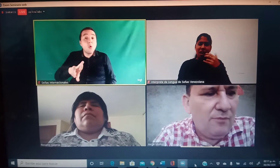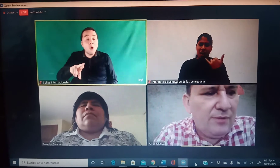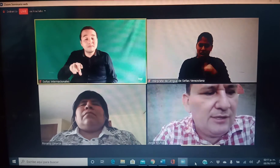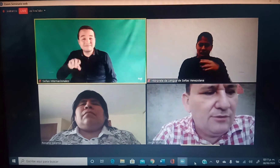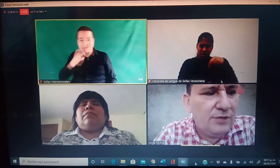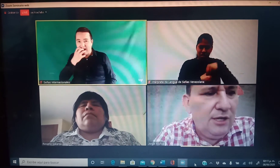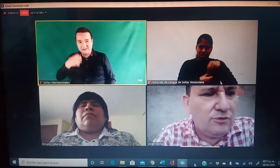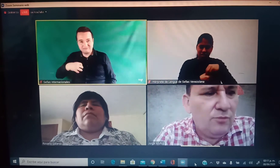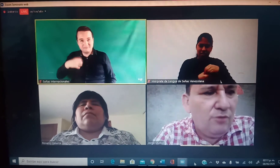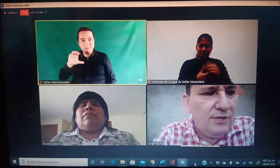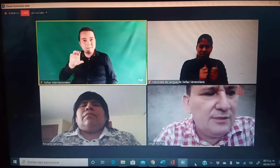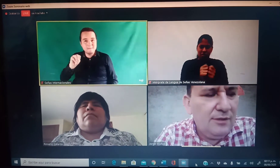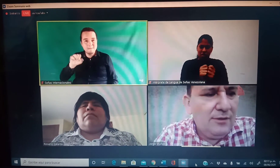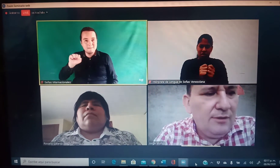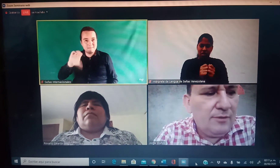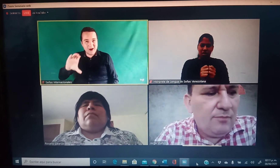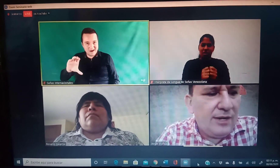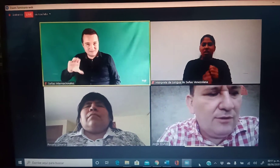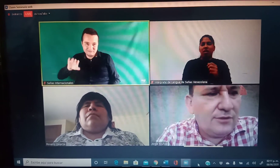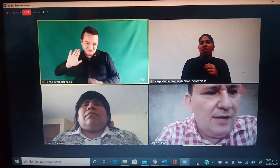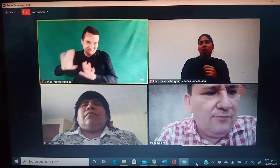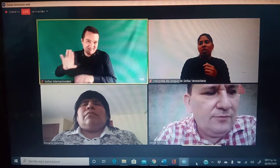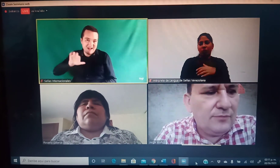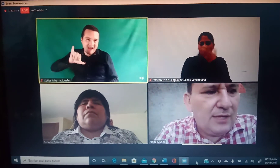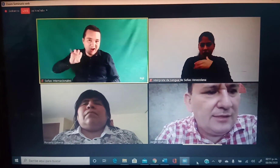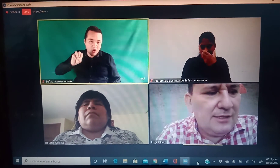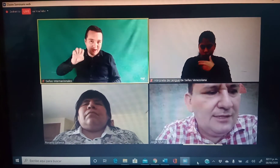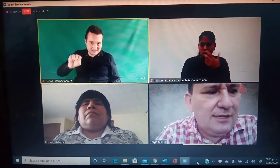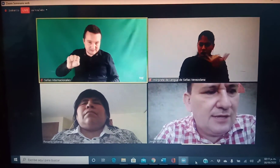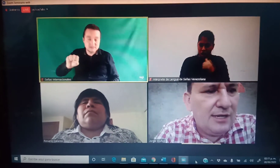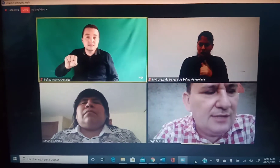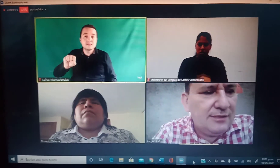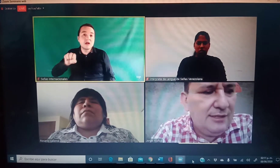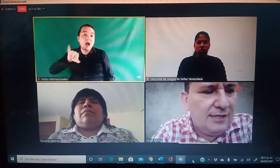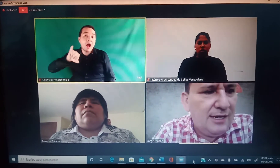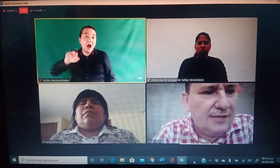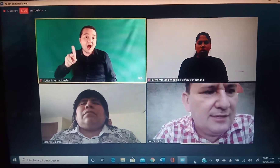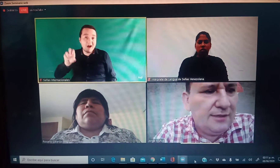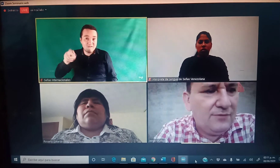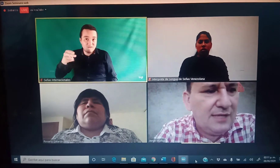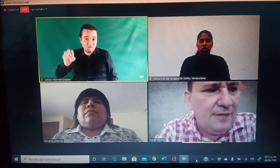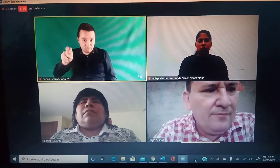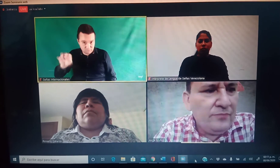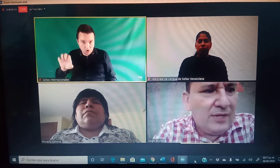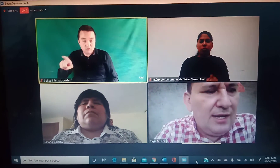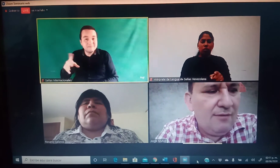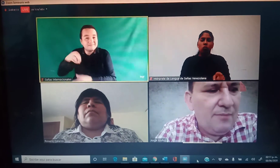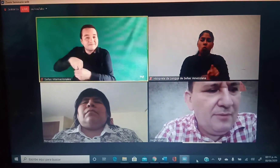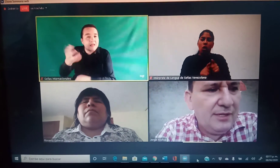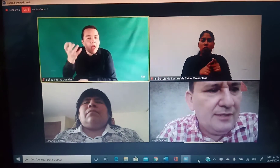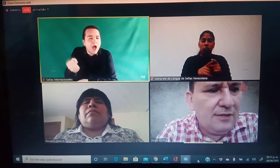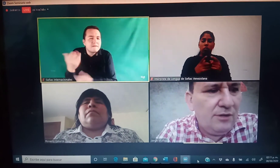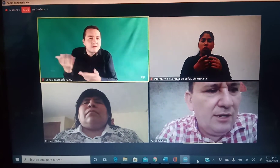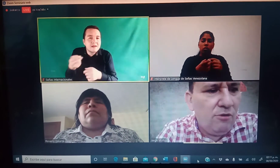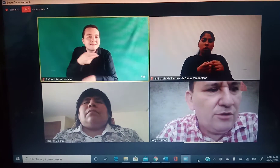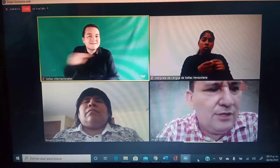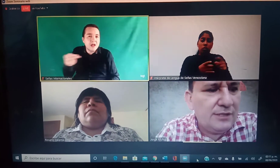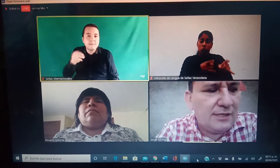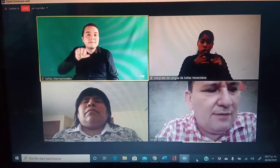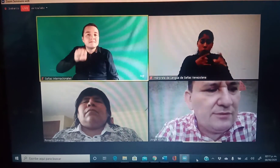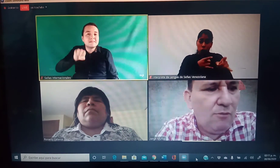sistemas operativos iOS móviles para los iPhone, que es el Siri. Esa es inteligencia artificial que le va a permitir dándoles